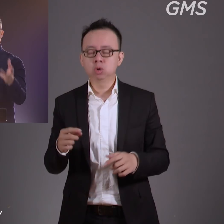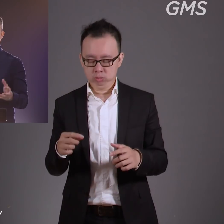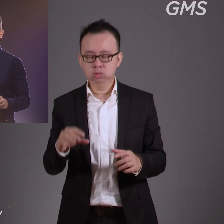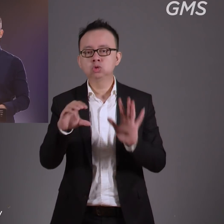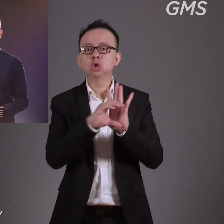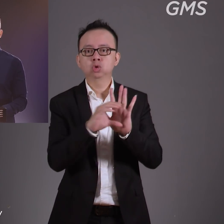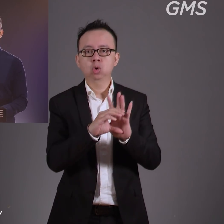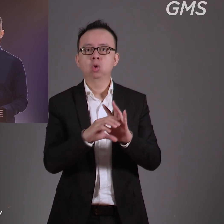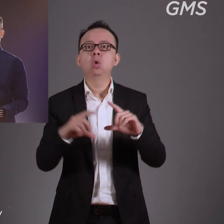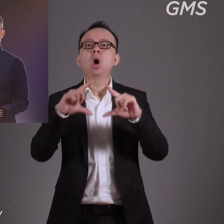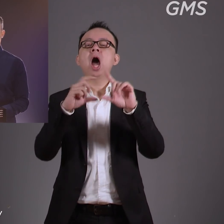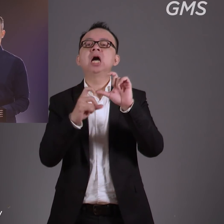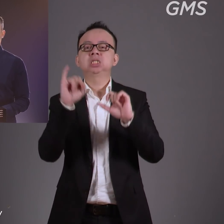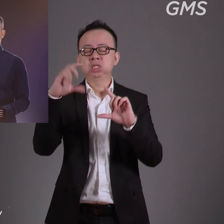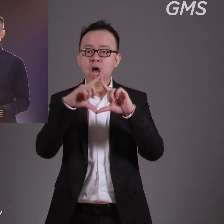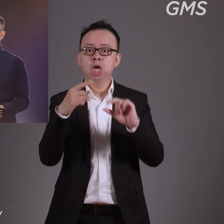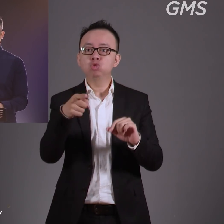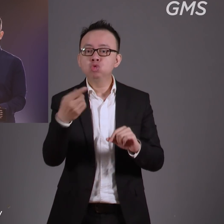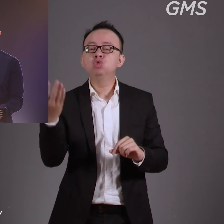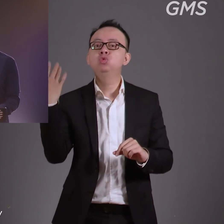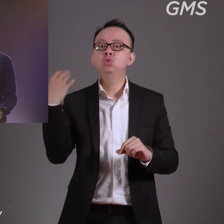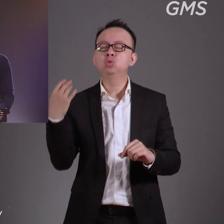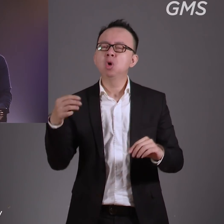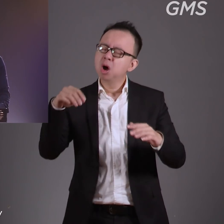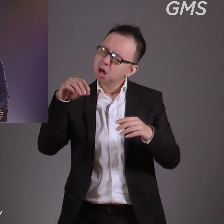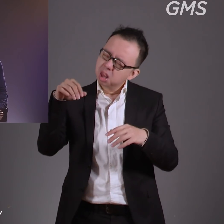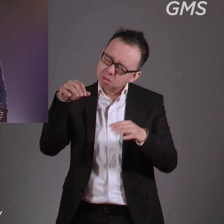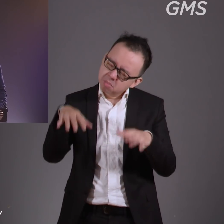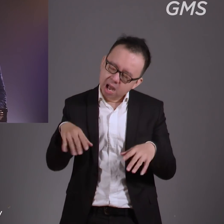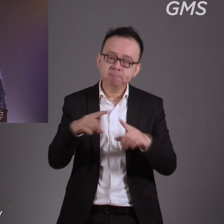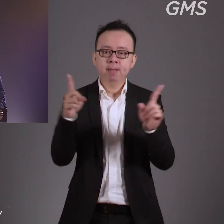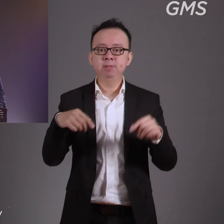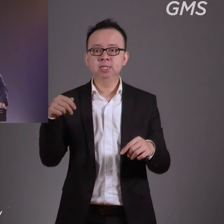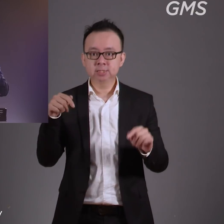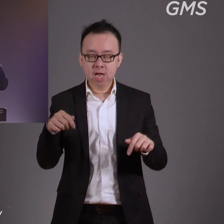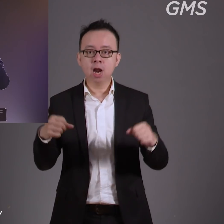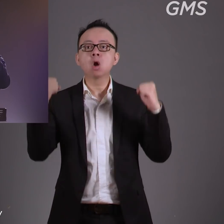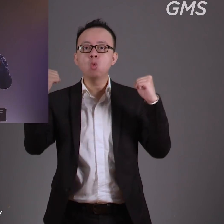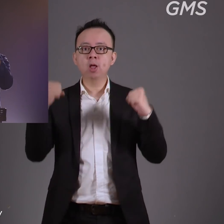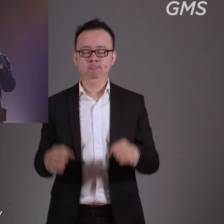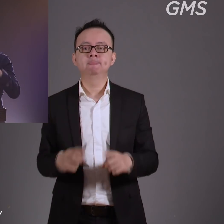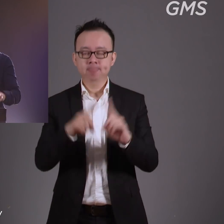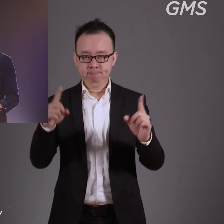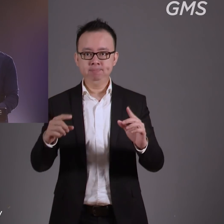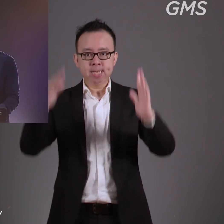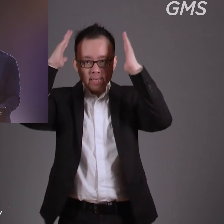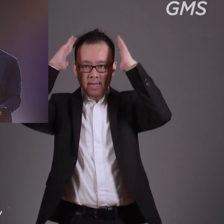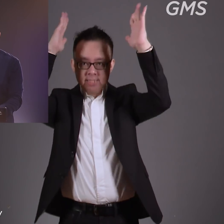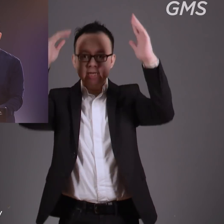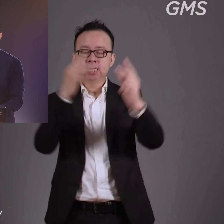begitu maju. Ya. Dunia ini silih berganti, tapi hanya satu yang tetap teguh. Kerajaan Kristus tidak pernah